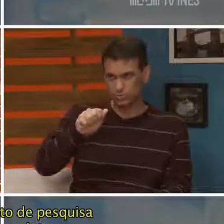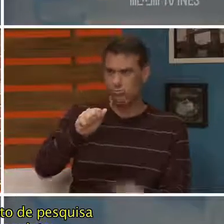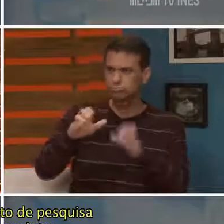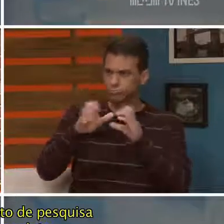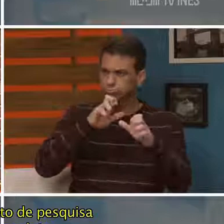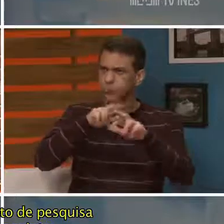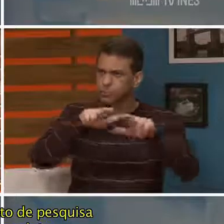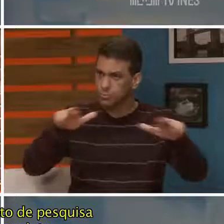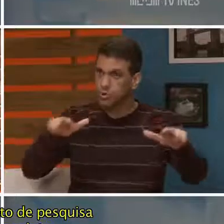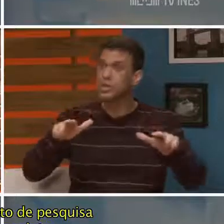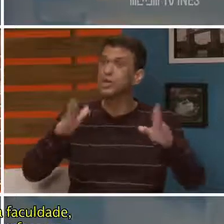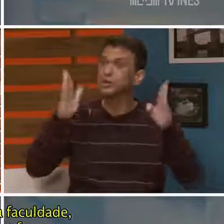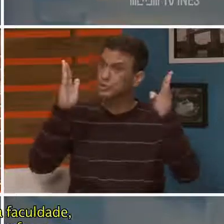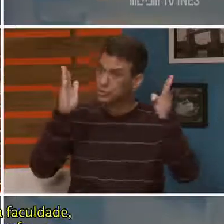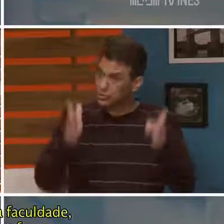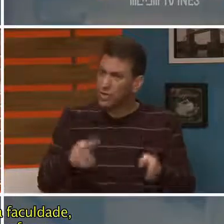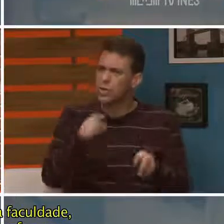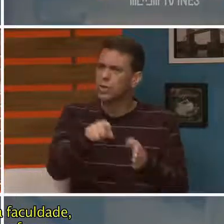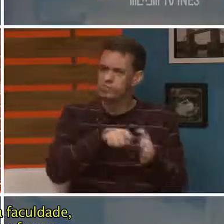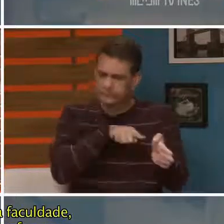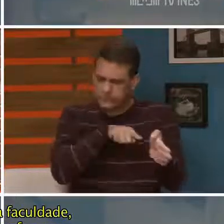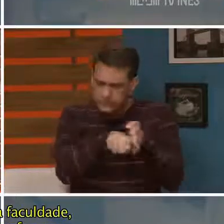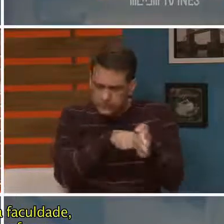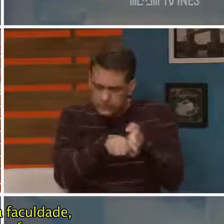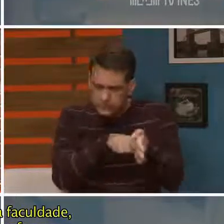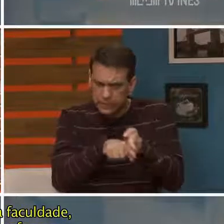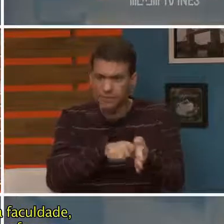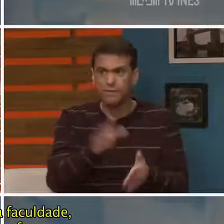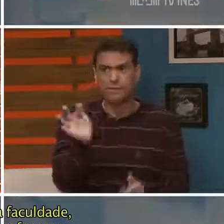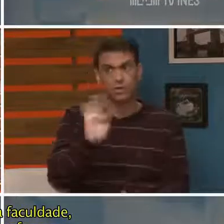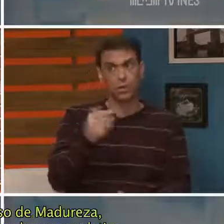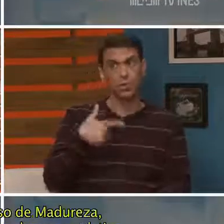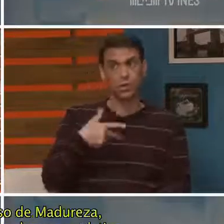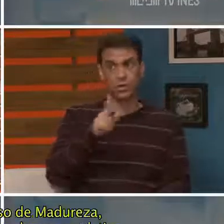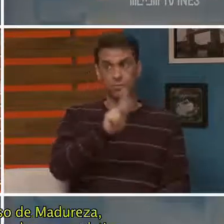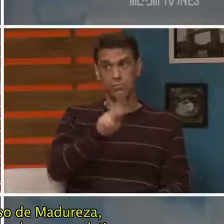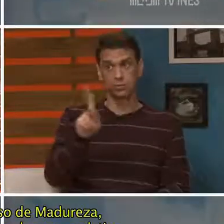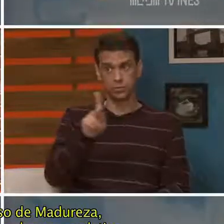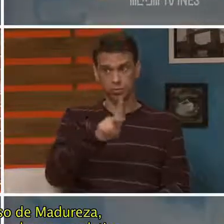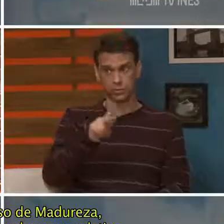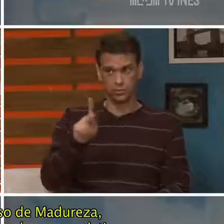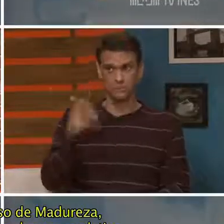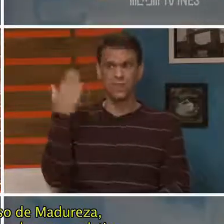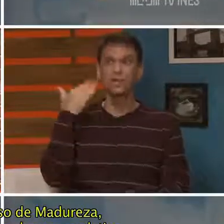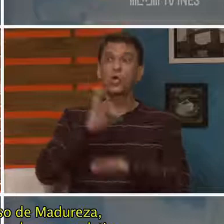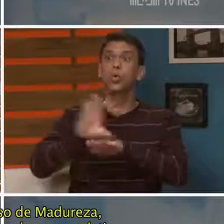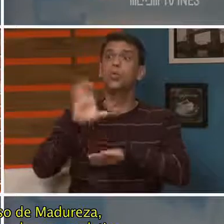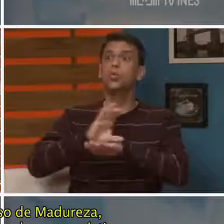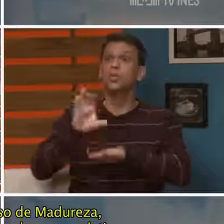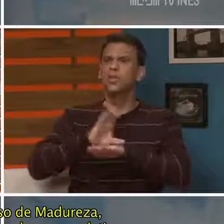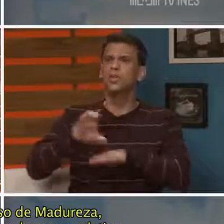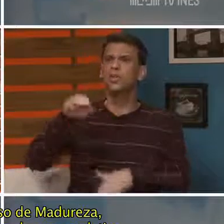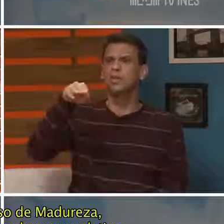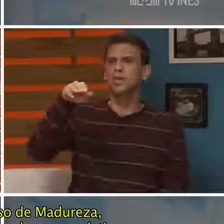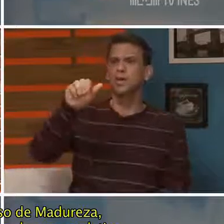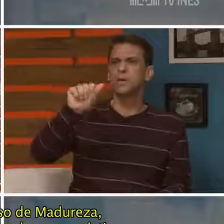Meu projeto de pesquisa era o seguinte, durante a faculdade eu era professora no antigo curso de madureza, como se chamava, supletivo, depois